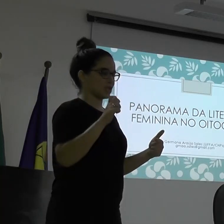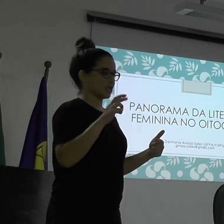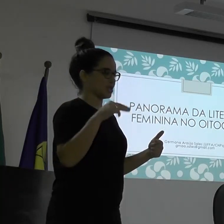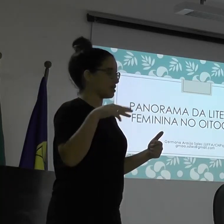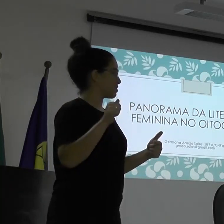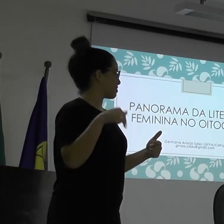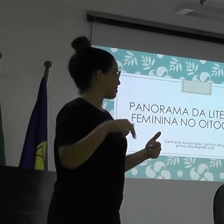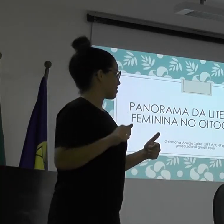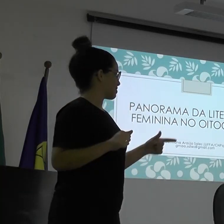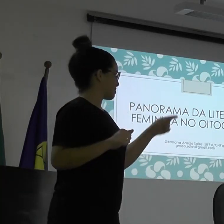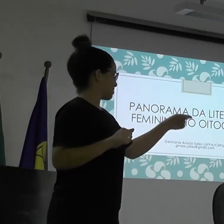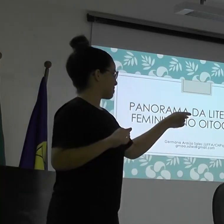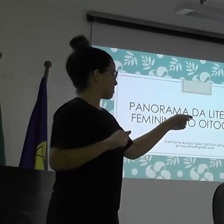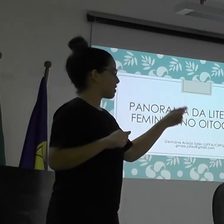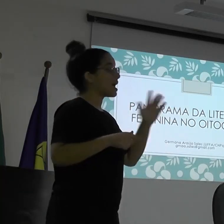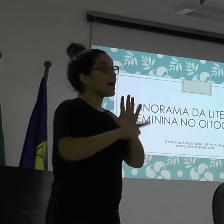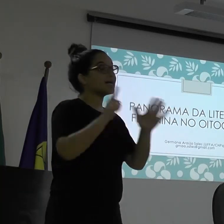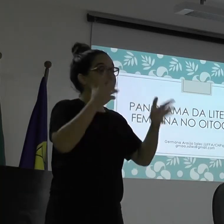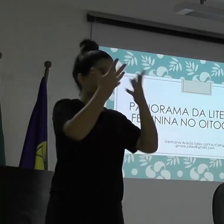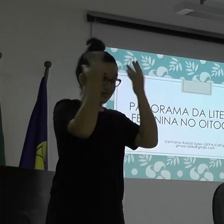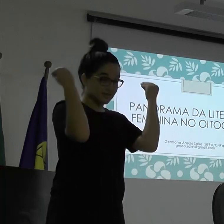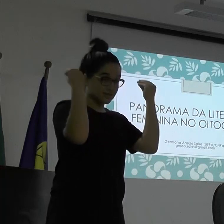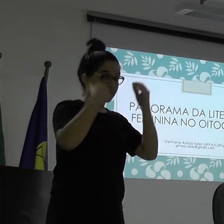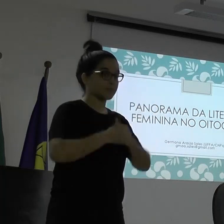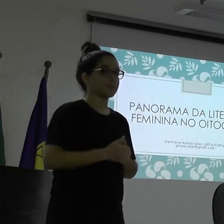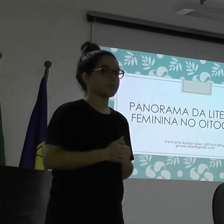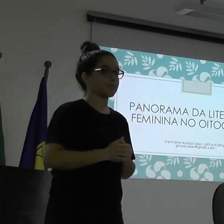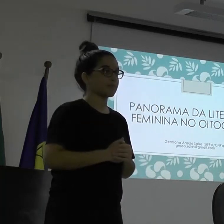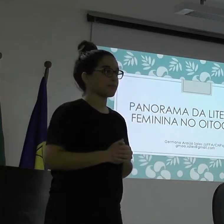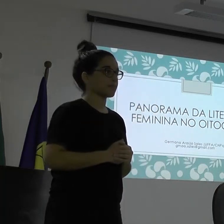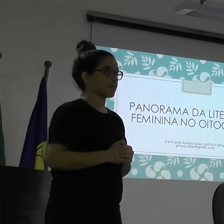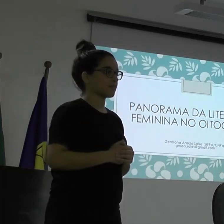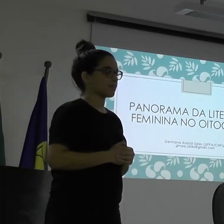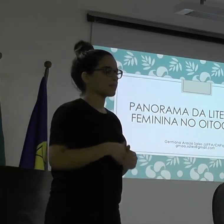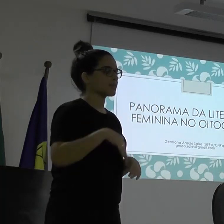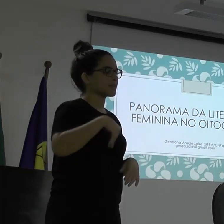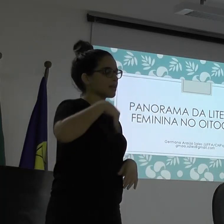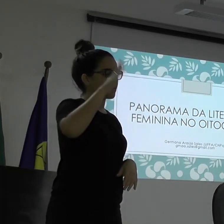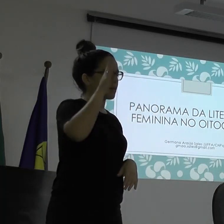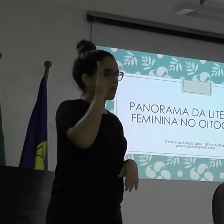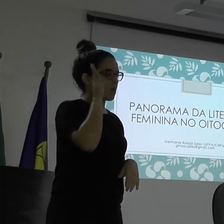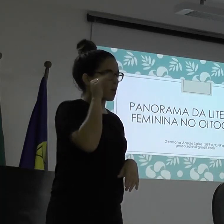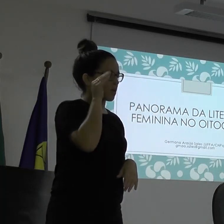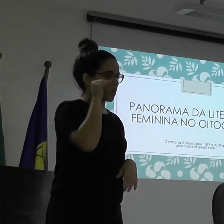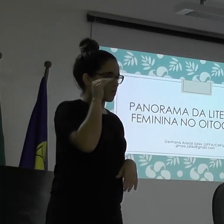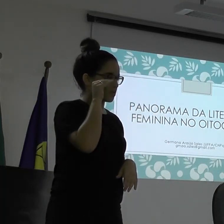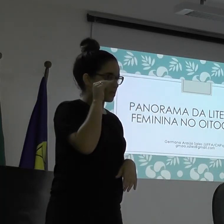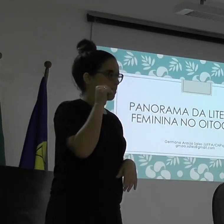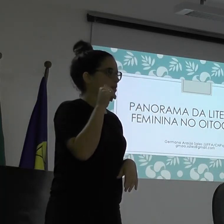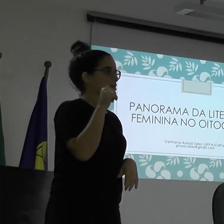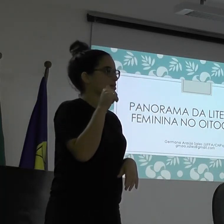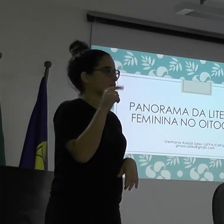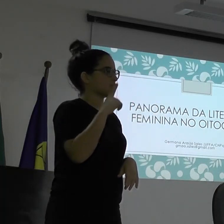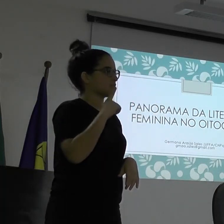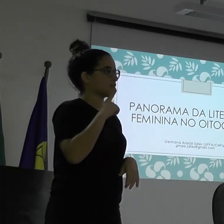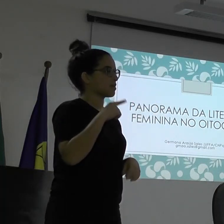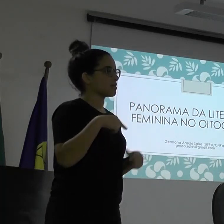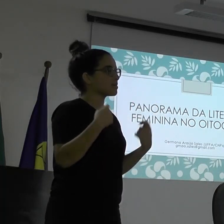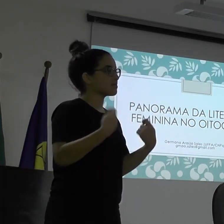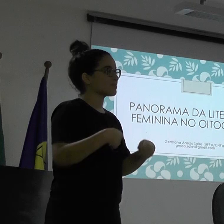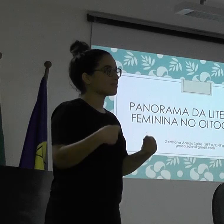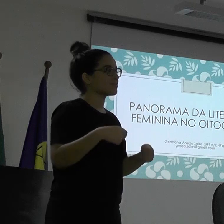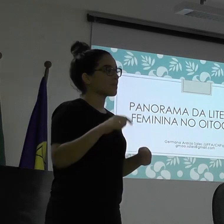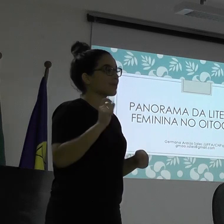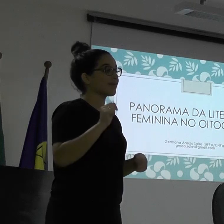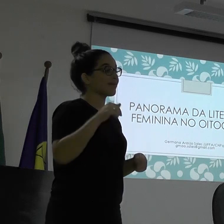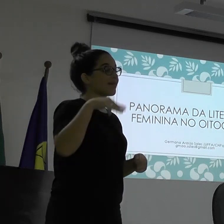uma coisinha. Eu sei que... Tá. Só uma coisinha antes que eu me esqueça. Sabe a maior curiosidade que eu tenho? Que eu não vou fazer isso, mas eu queria arrumar alguém.